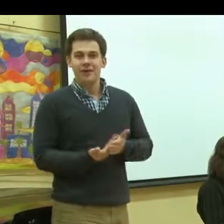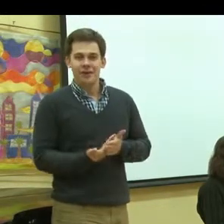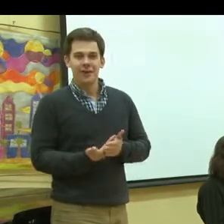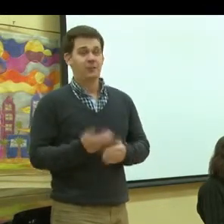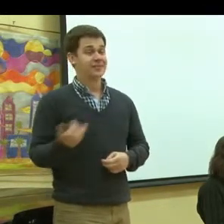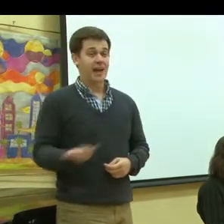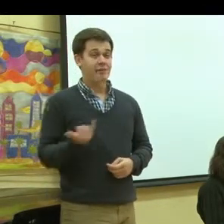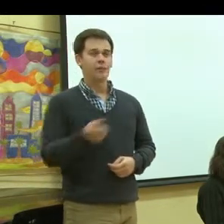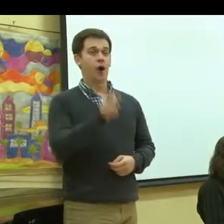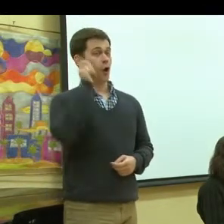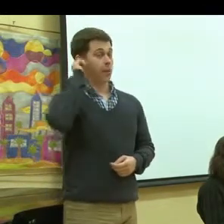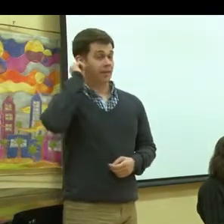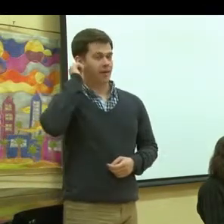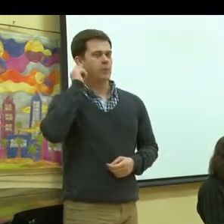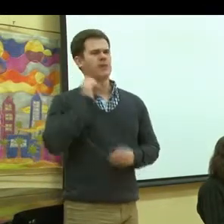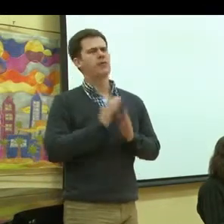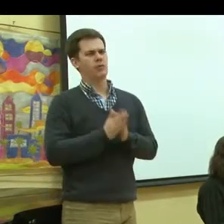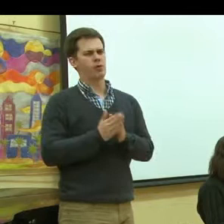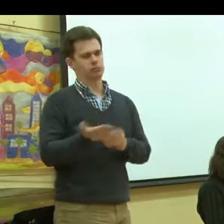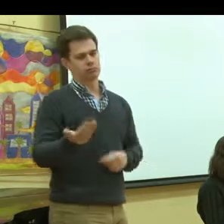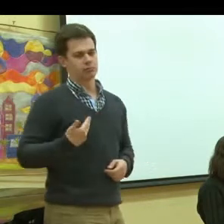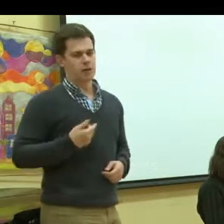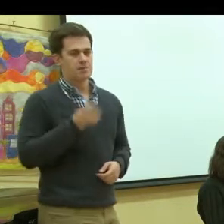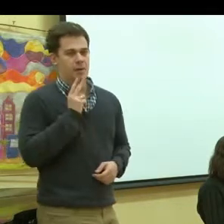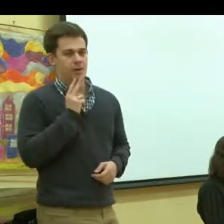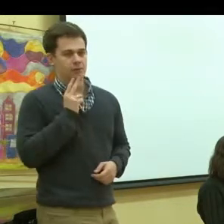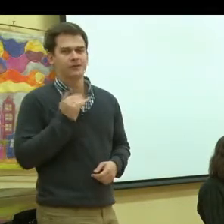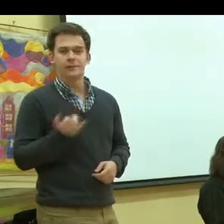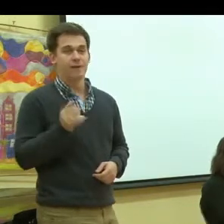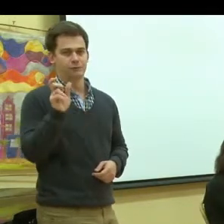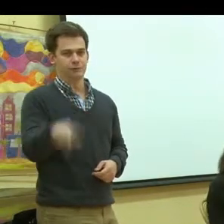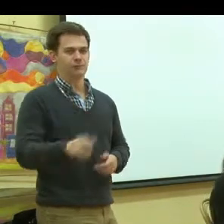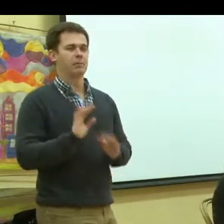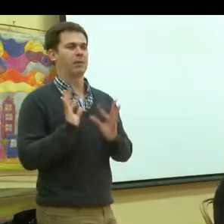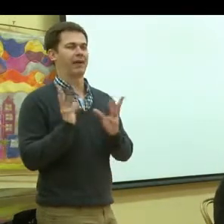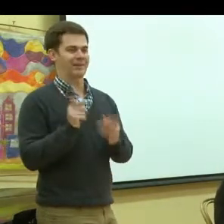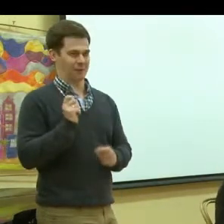jak prosiła o papierosa, tak to była, nie wiem, piękna blondynka, tak? No, piękna kobieta po